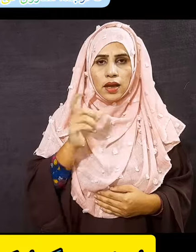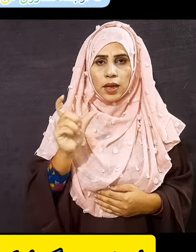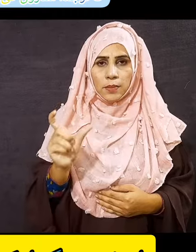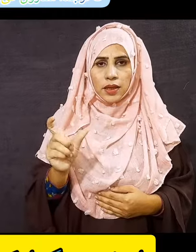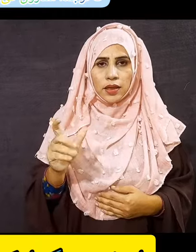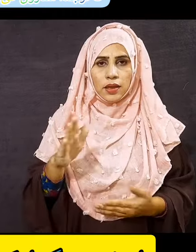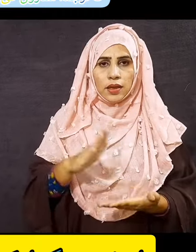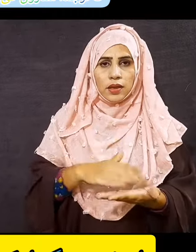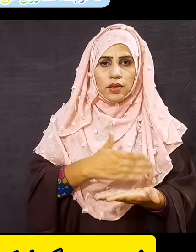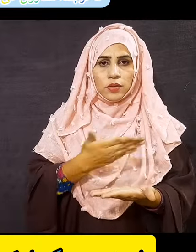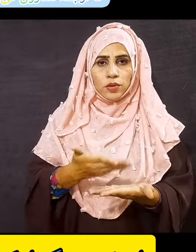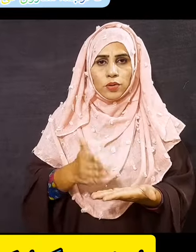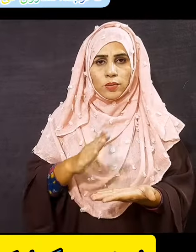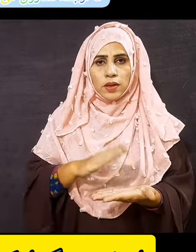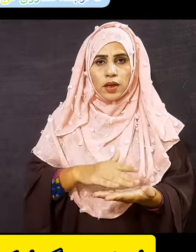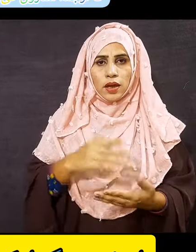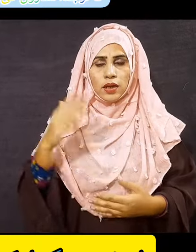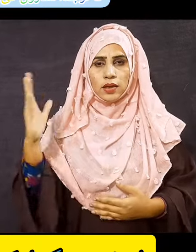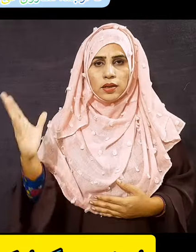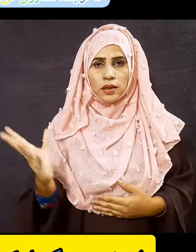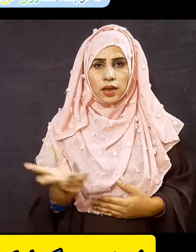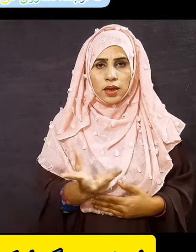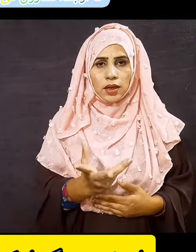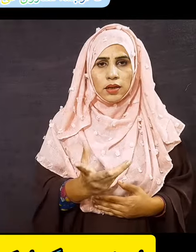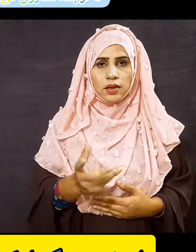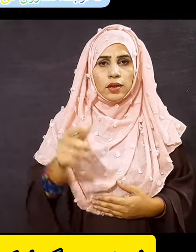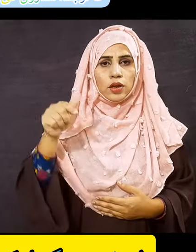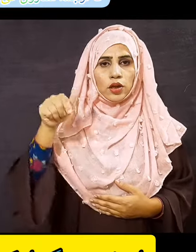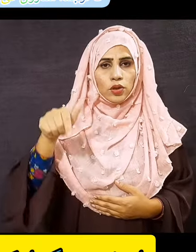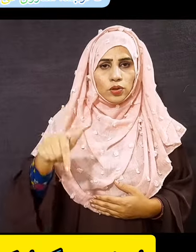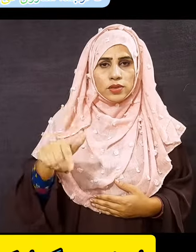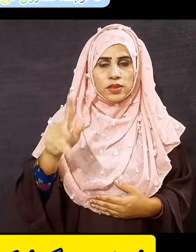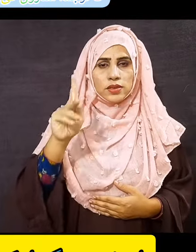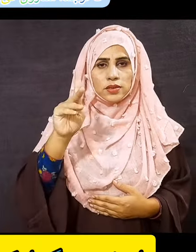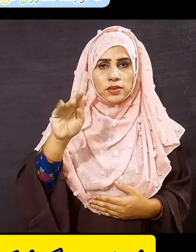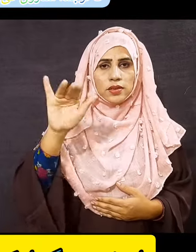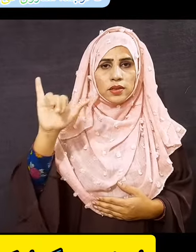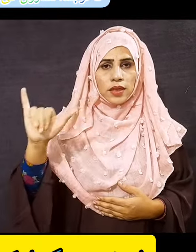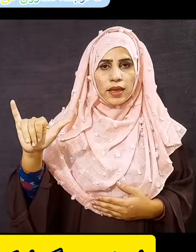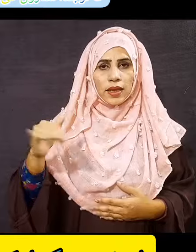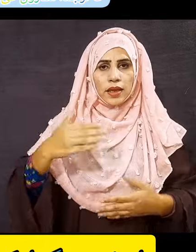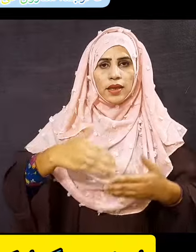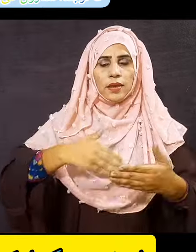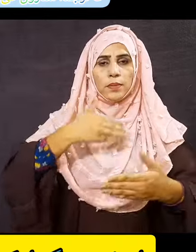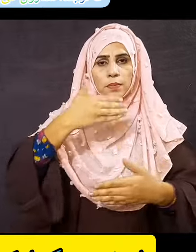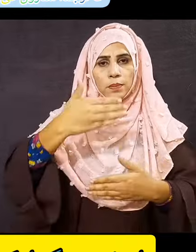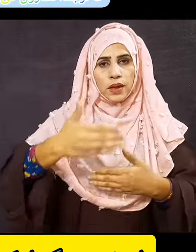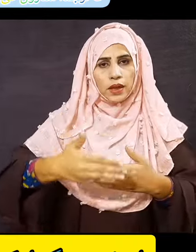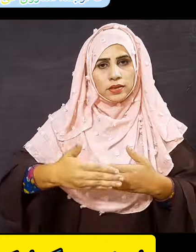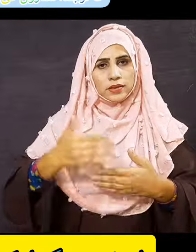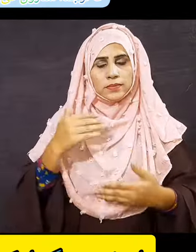گمراہ کر اس کے بعد ہمارے موسیقی